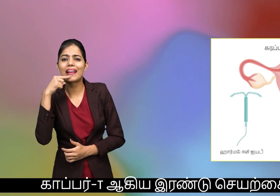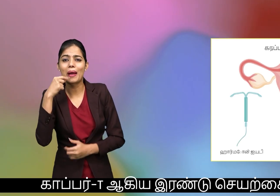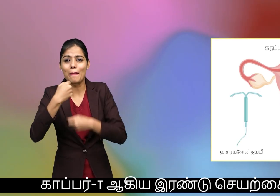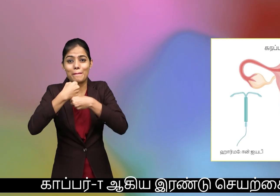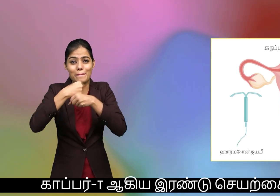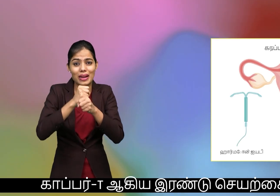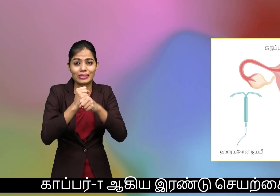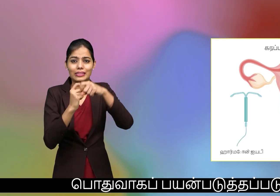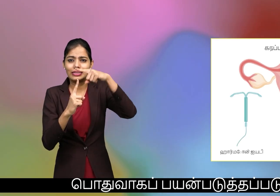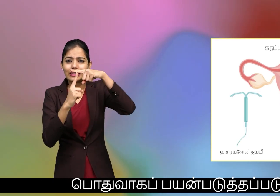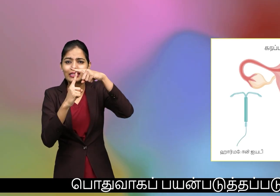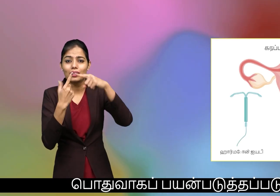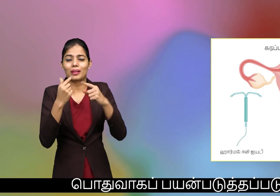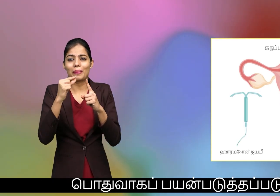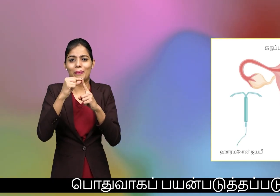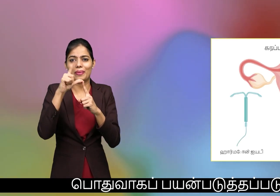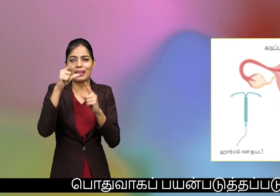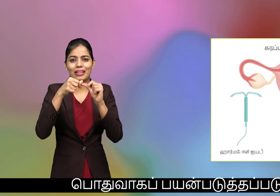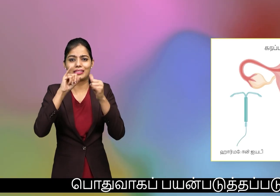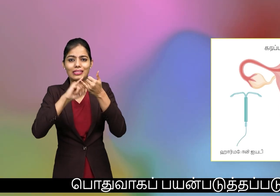சேர்க்கை சாதனங்கள் பொதுவாக பயன்படுத்தப்படுகின்றன.